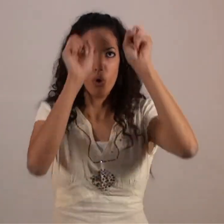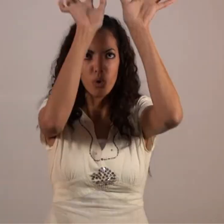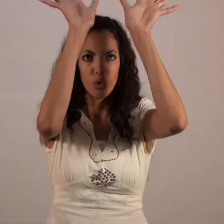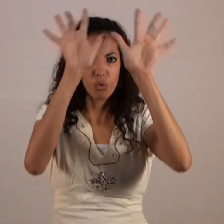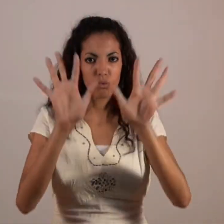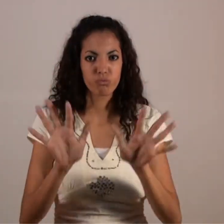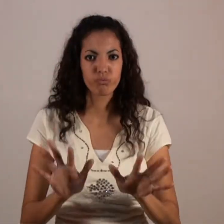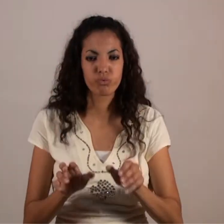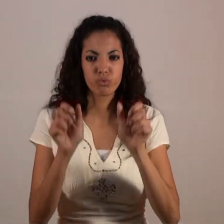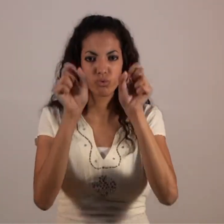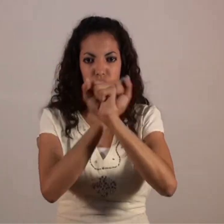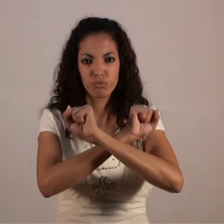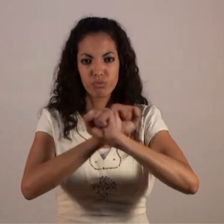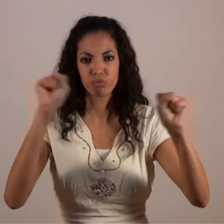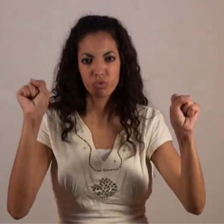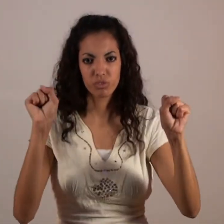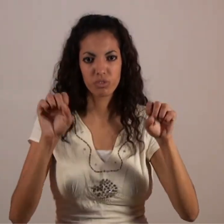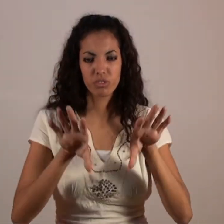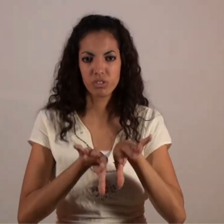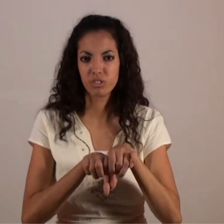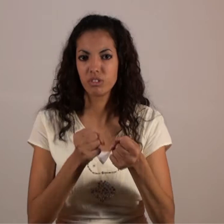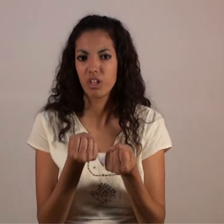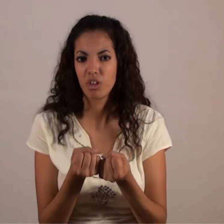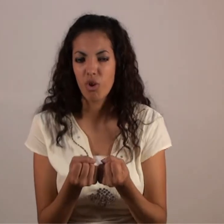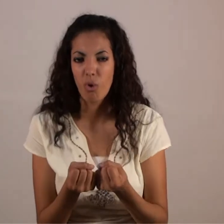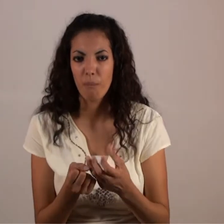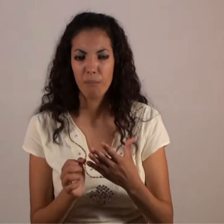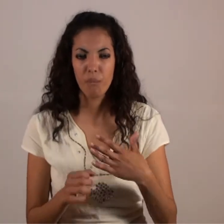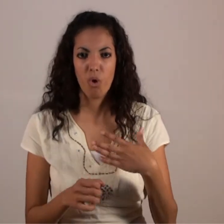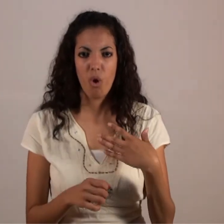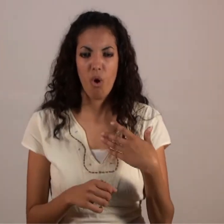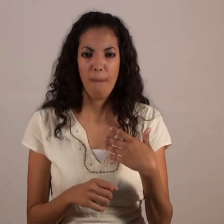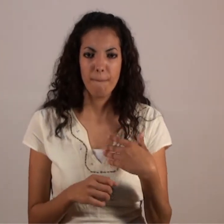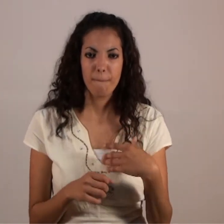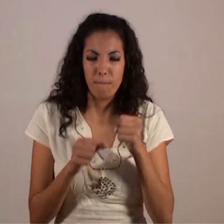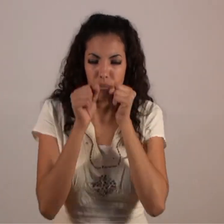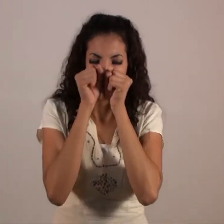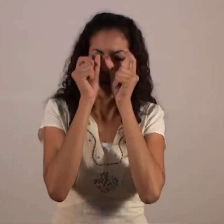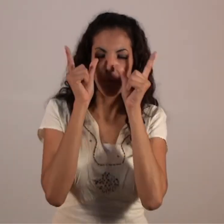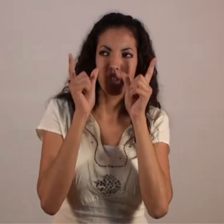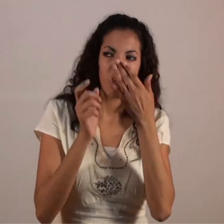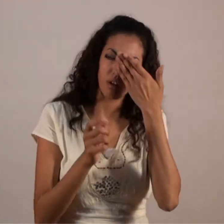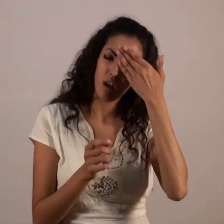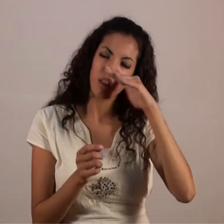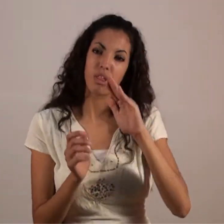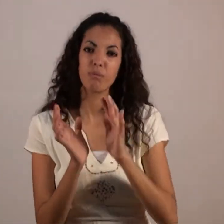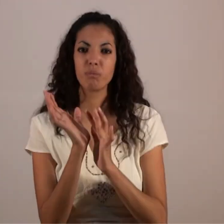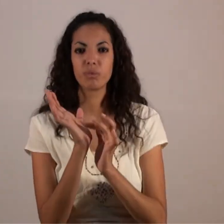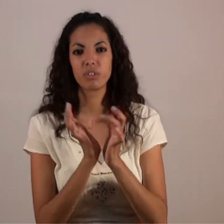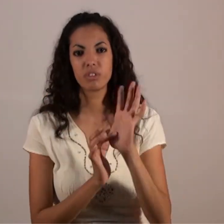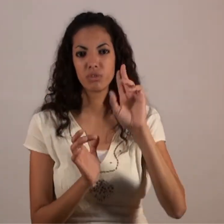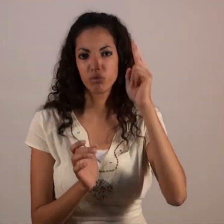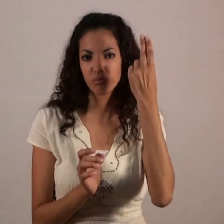terrenal se abrió en forma sobrenatural después de la muerte de Jesús. Mateo 27:51.